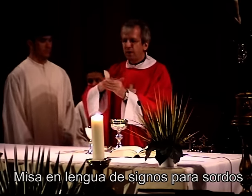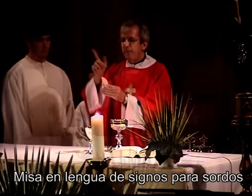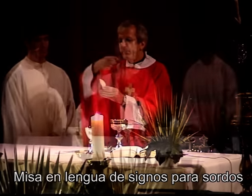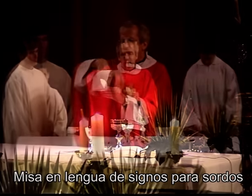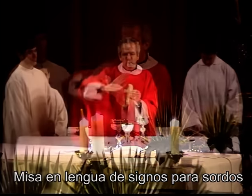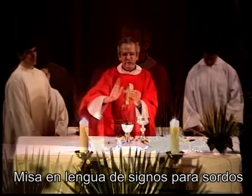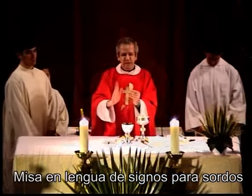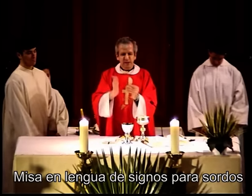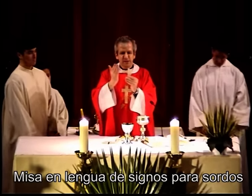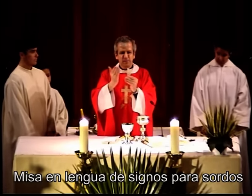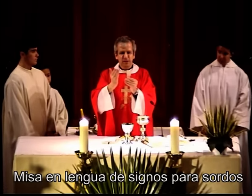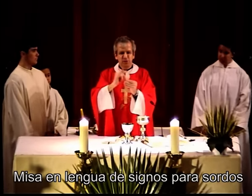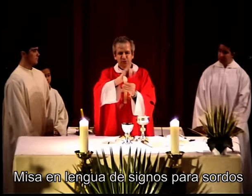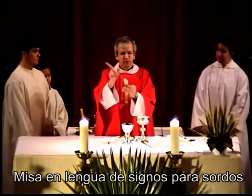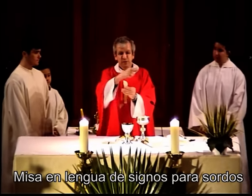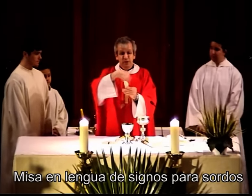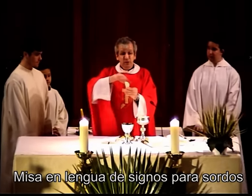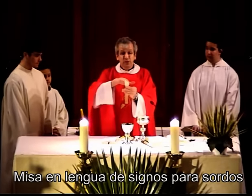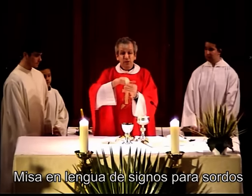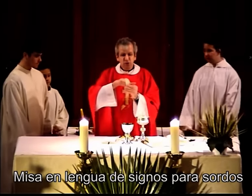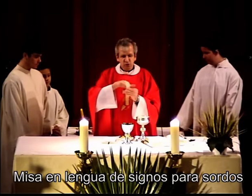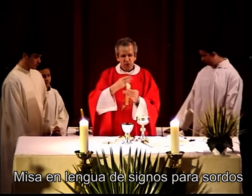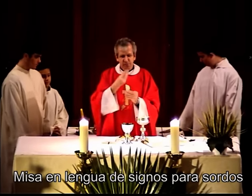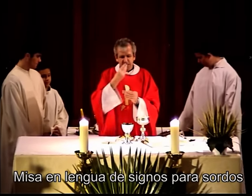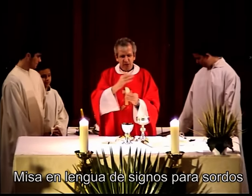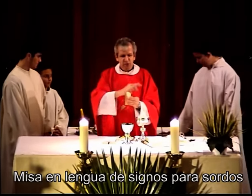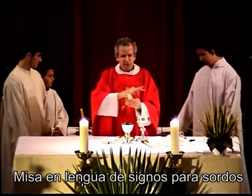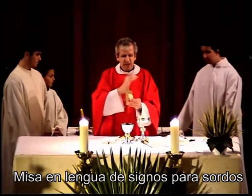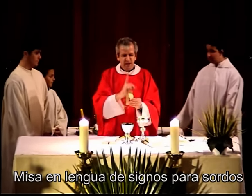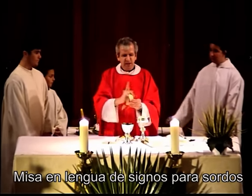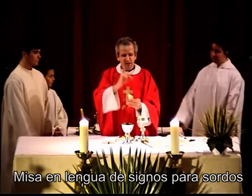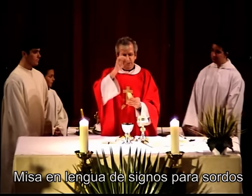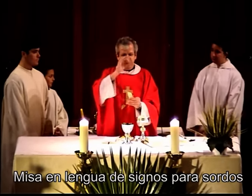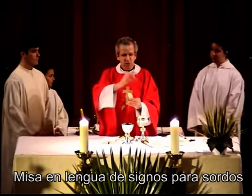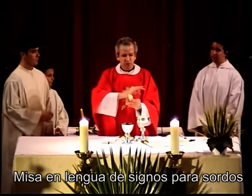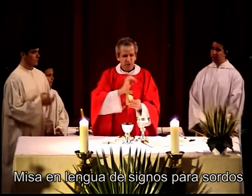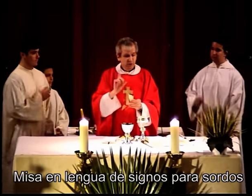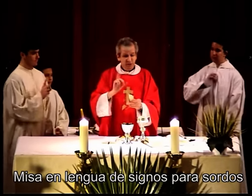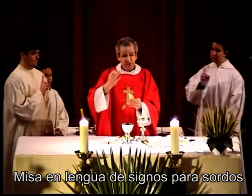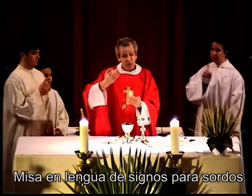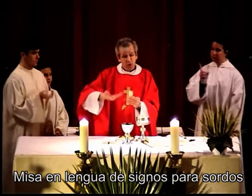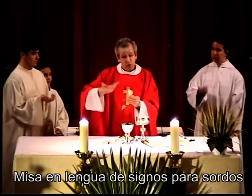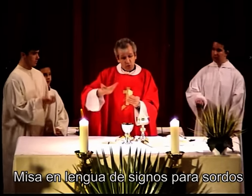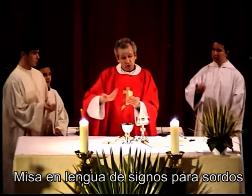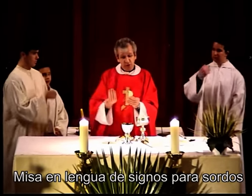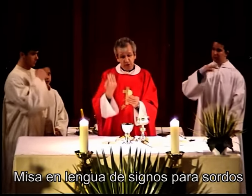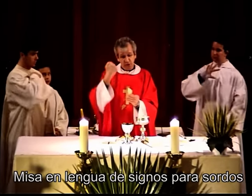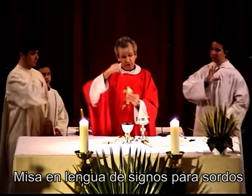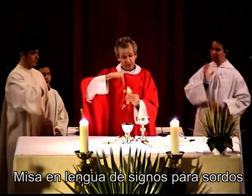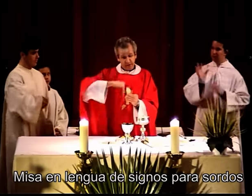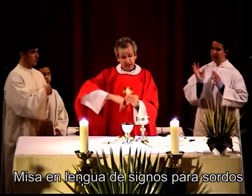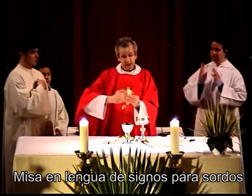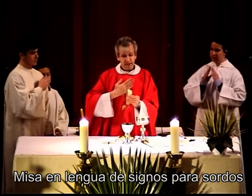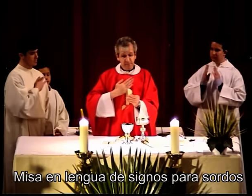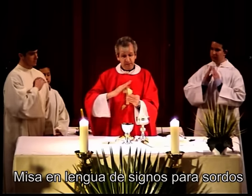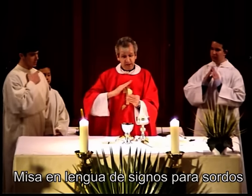cruz para nuestra salvación. Dichosos los invitados a la cena del Señor. Señor, no soy digno